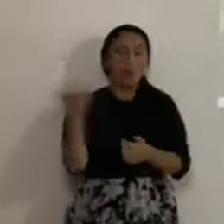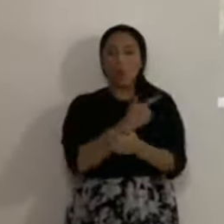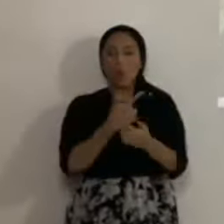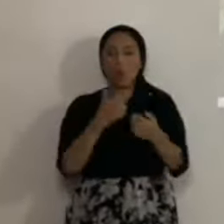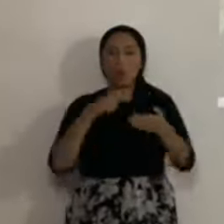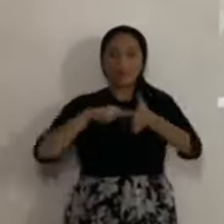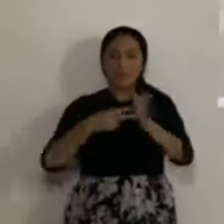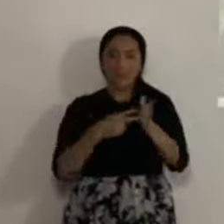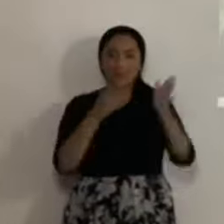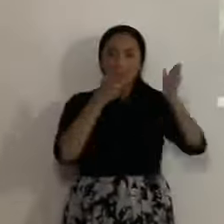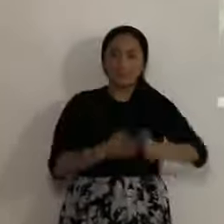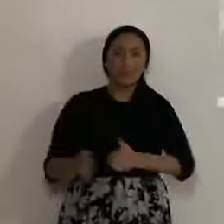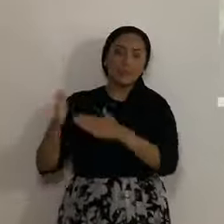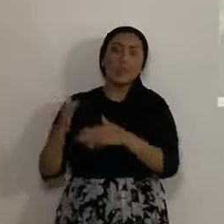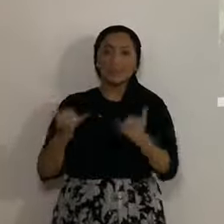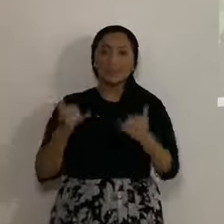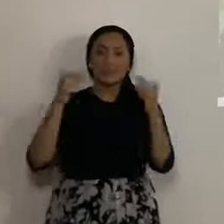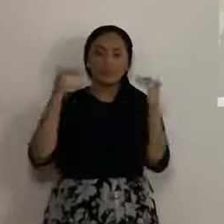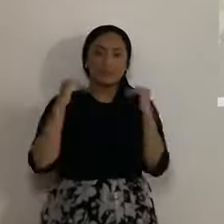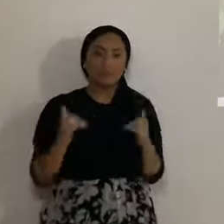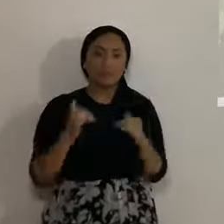conceptos, hermanos, miren.